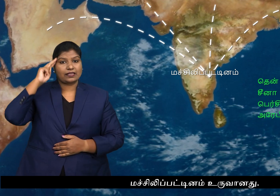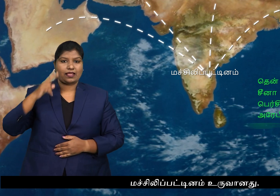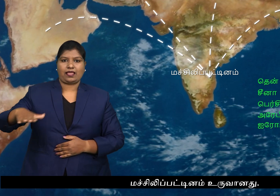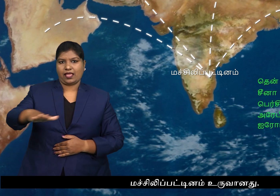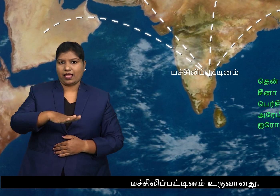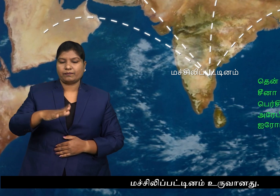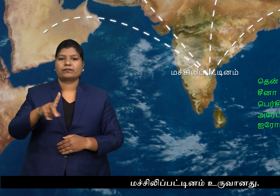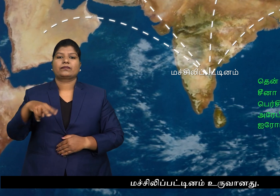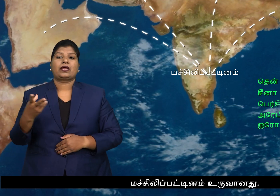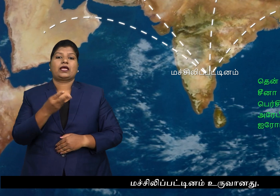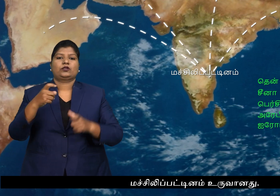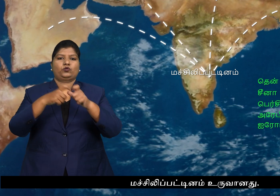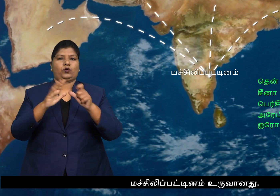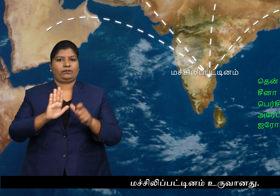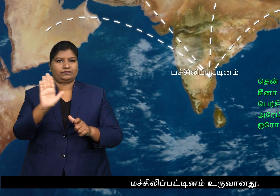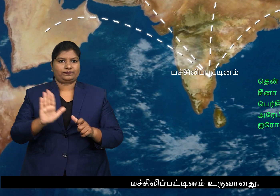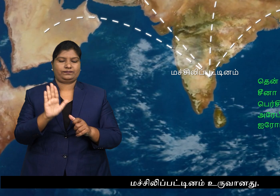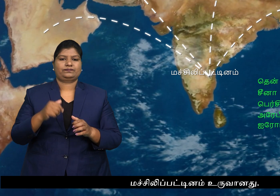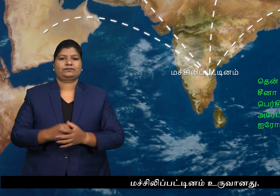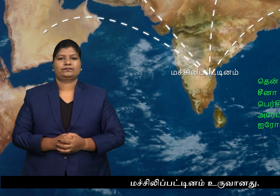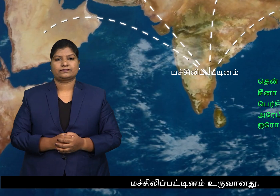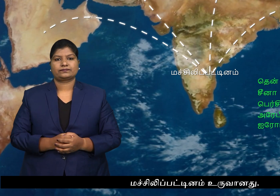மச்சிலிப்பட்டினம் உருவானது.